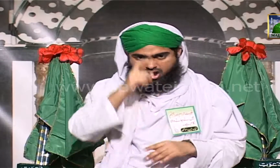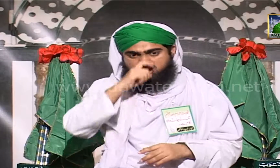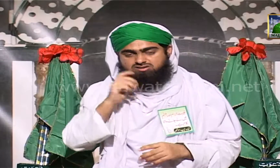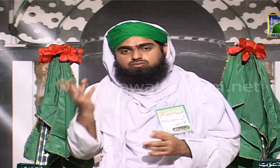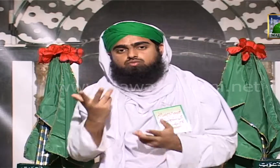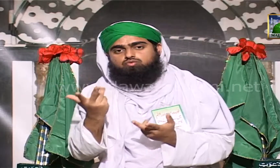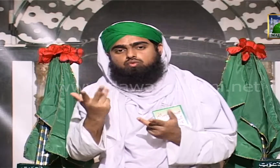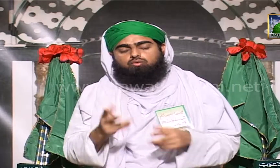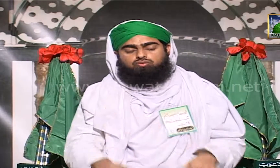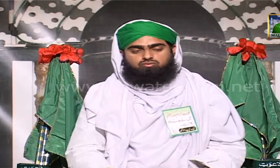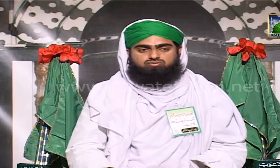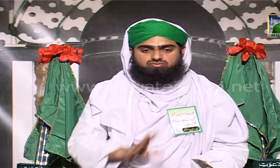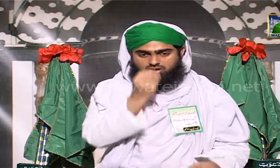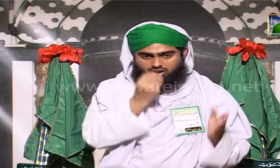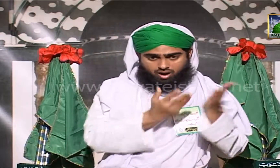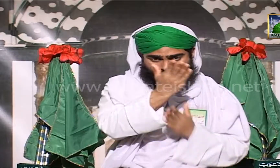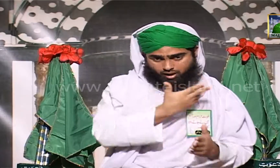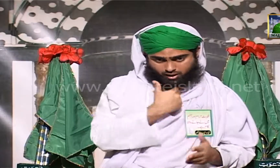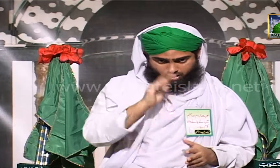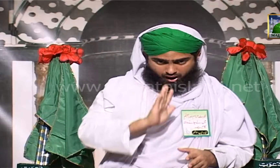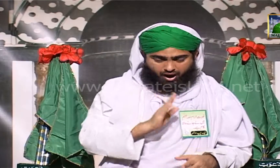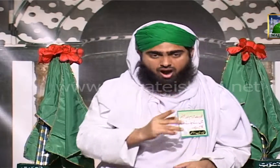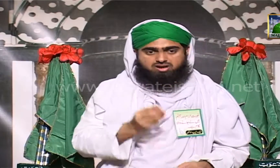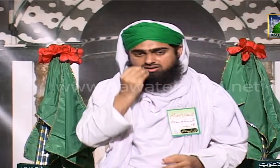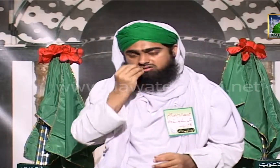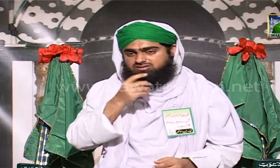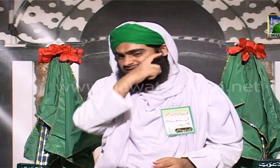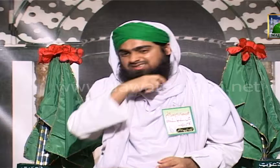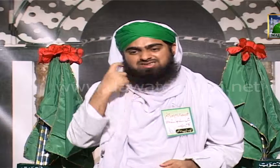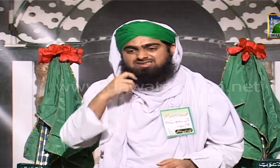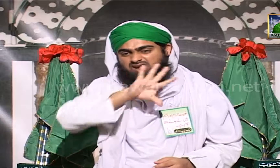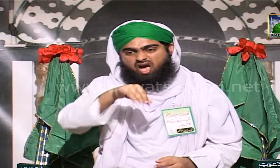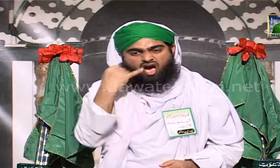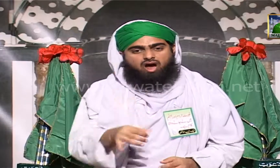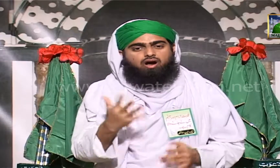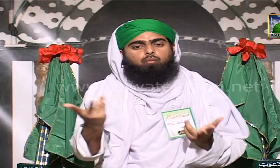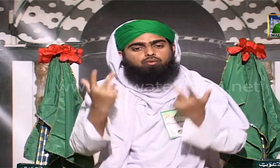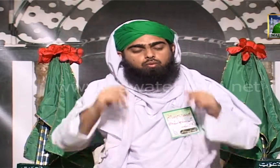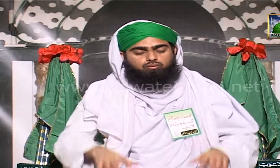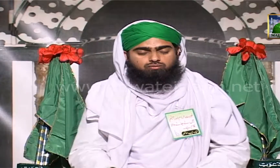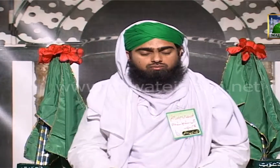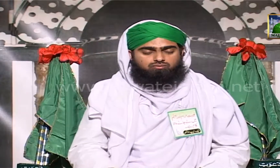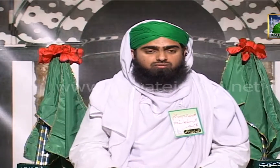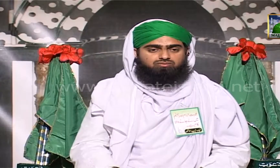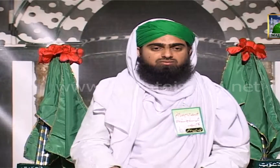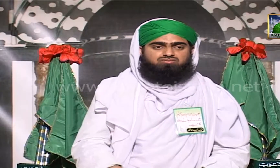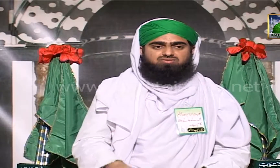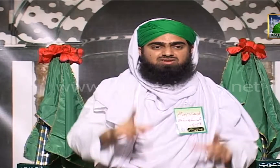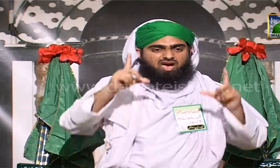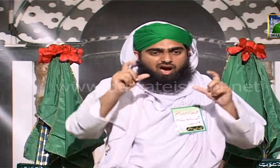بھی چاہیے, داڑھی بھی منڈوانی ہے جو کہ حرام ہے. جنت بھی چاہیے اور فوٹو بھی کھنچوانے, ایک سے ایک پوز بنوانے. جنت بھی چاہیے اور ٹی وی پر